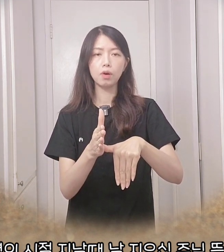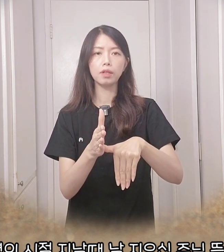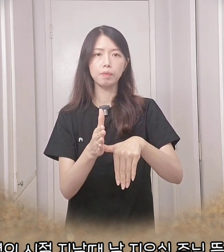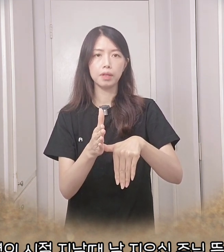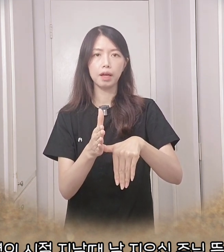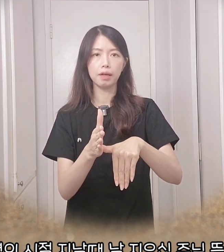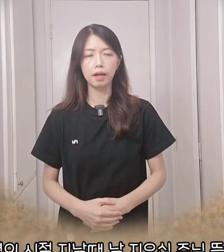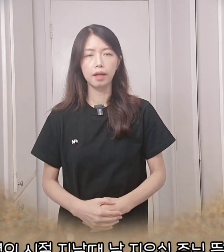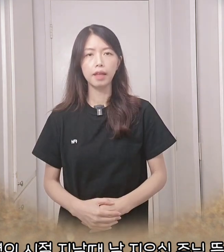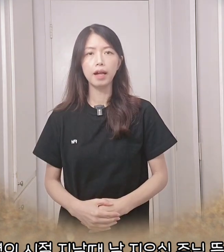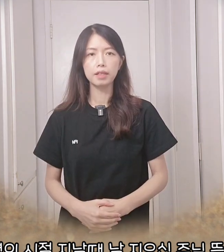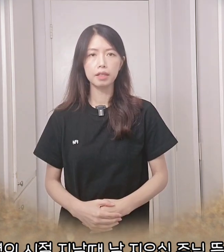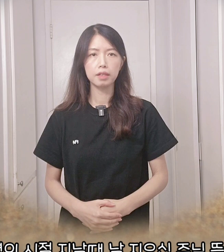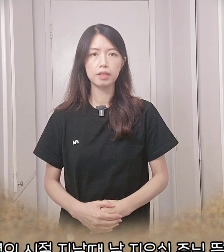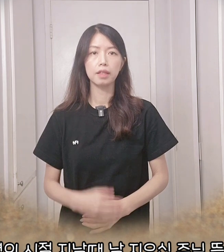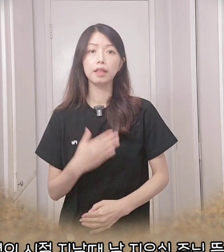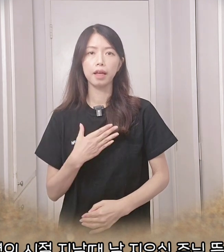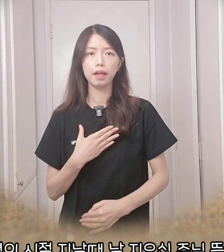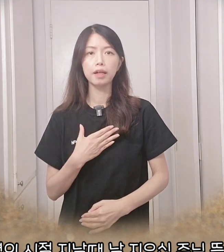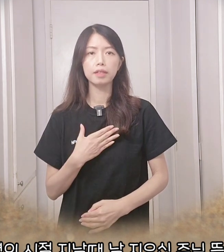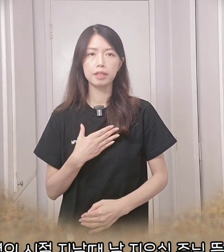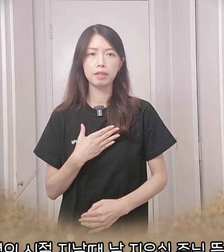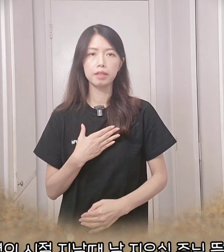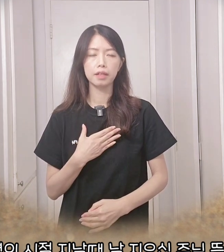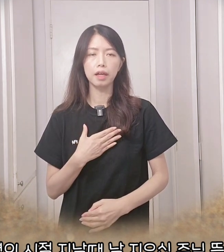뜻의 수어가 됩니다. 날 지으신,